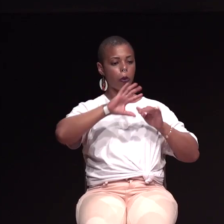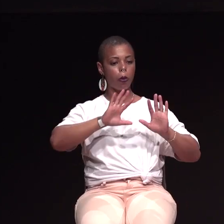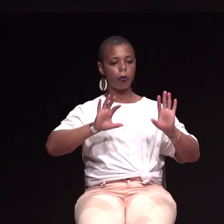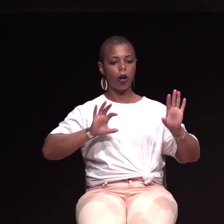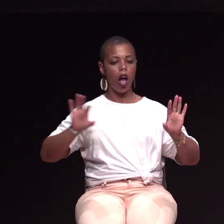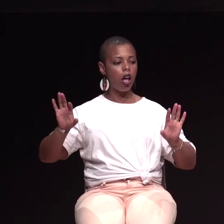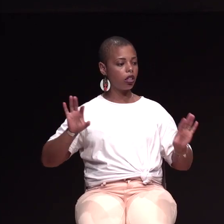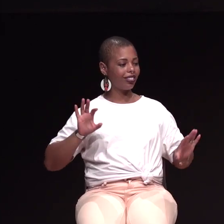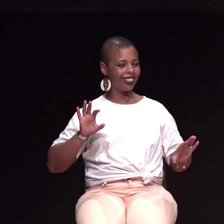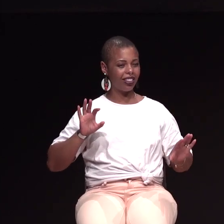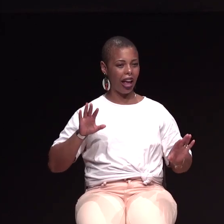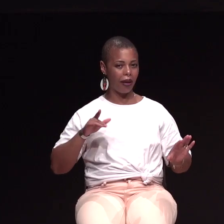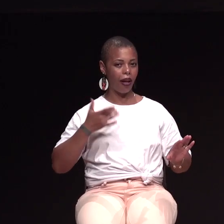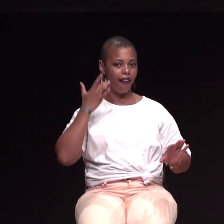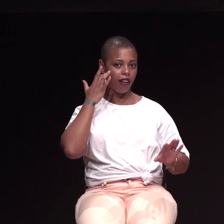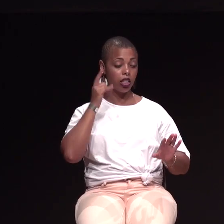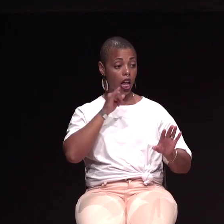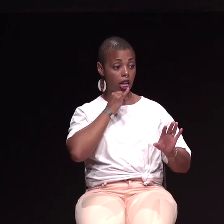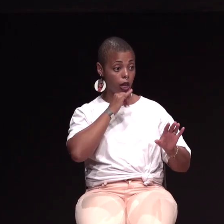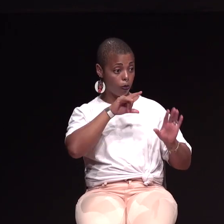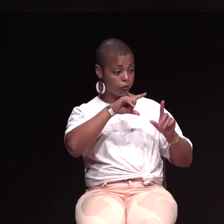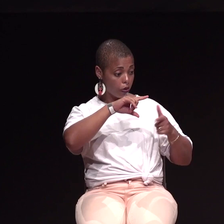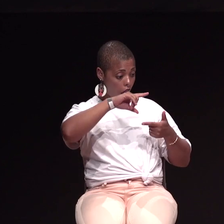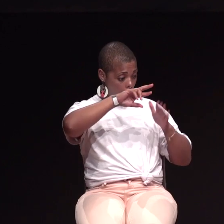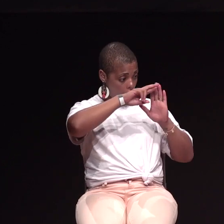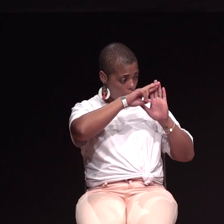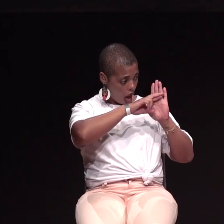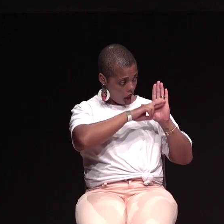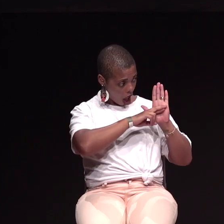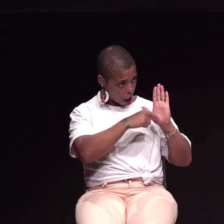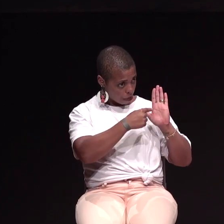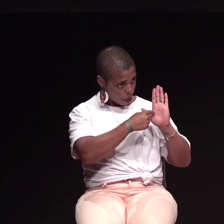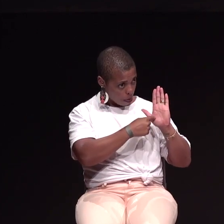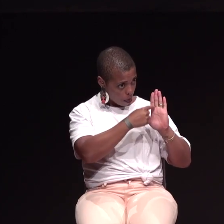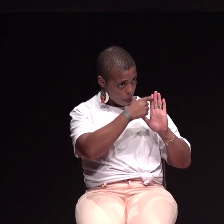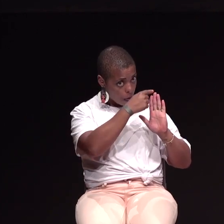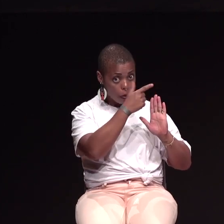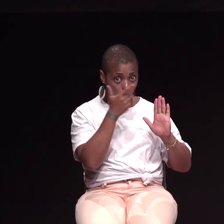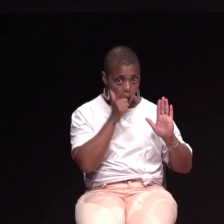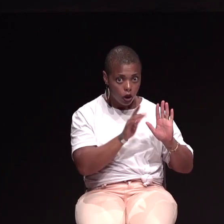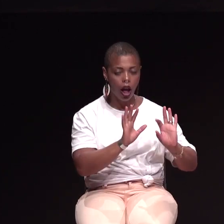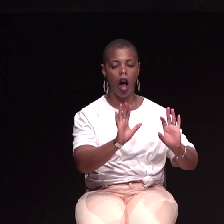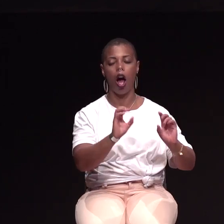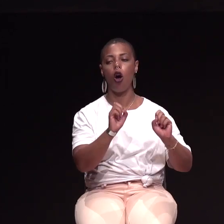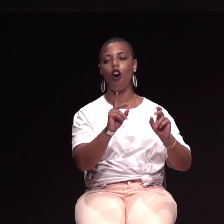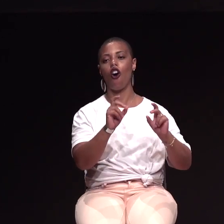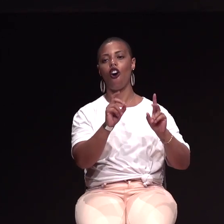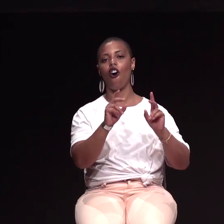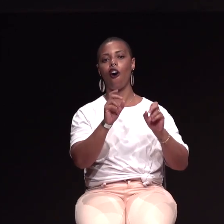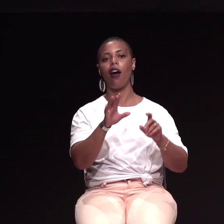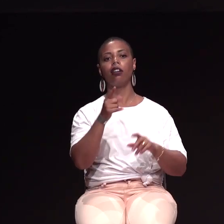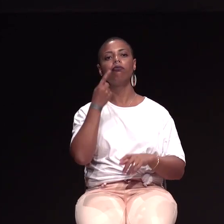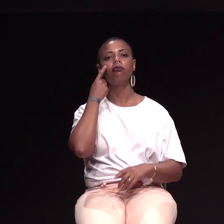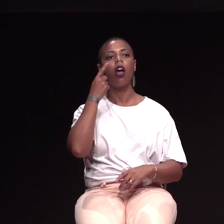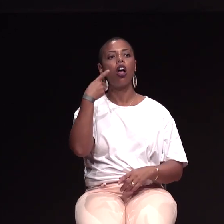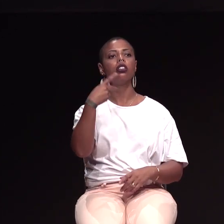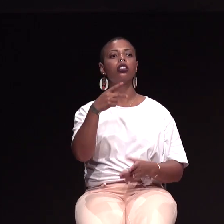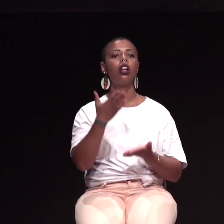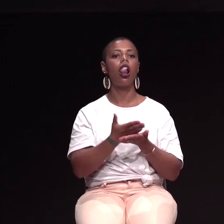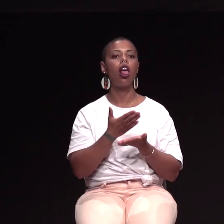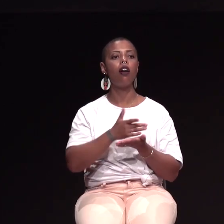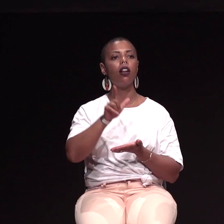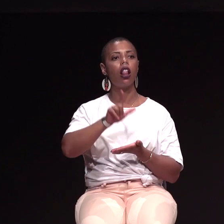melhor. Se você está dentro de um quadradinho, se as pessoas conseguem definir que a sua literatura, né, as